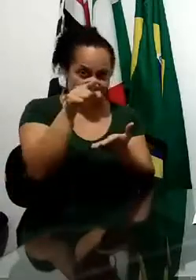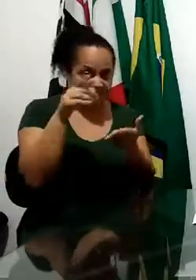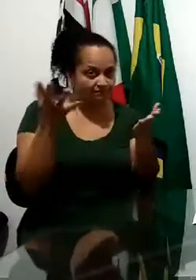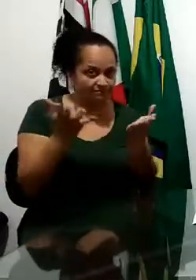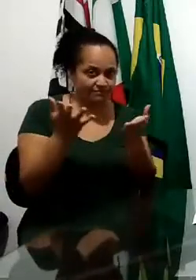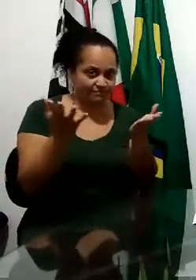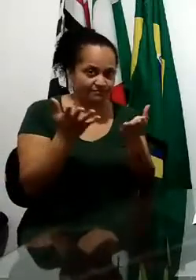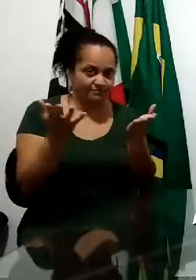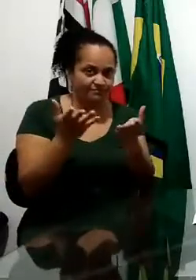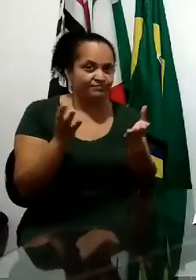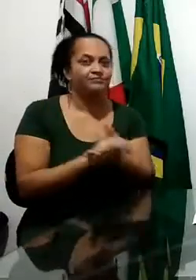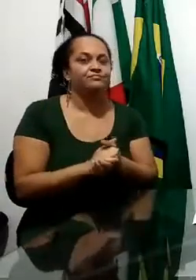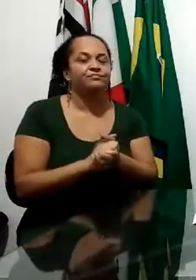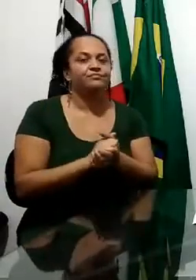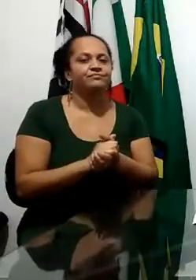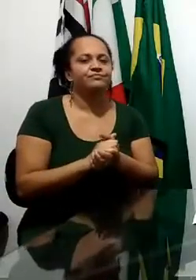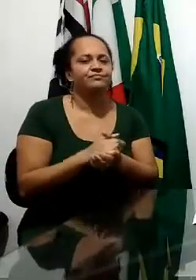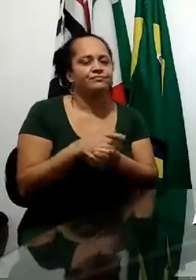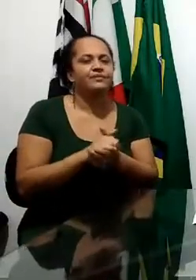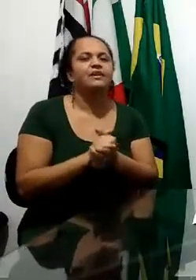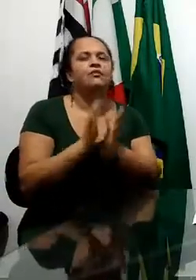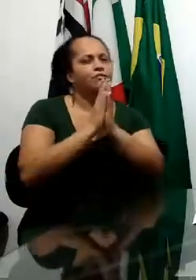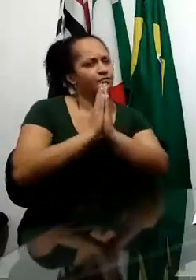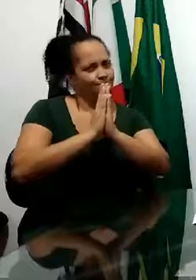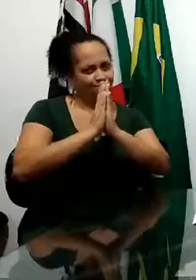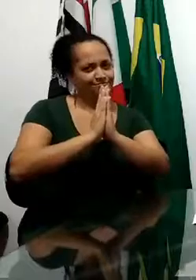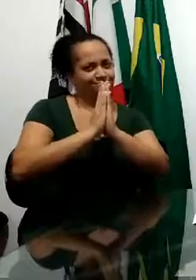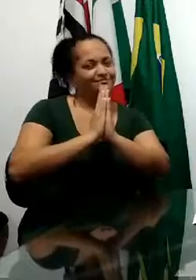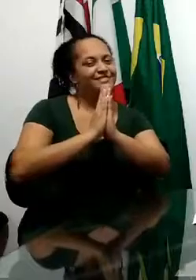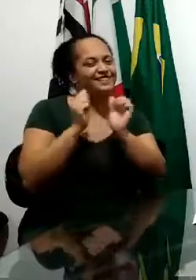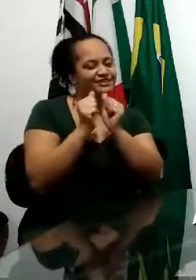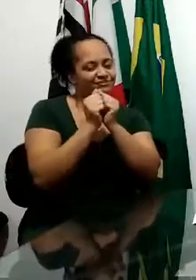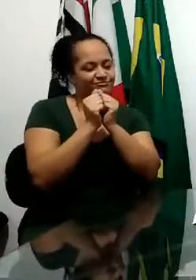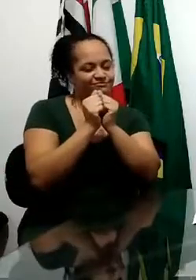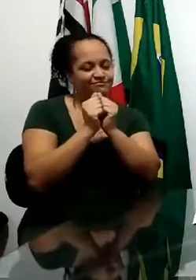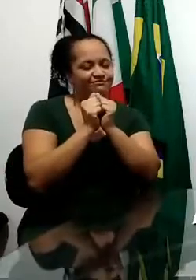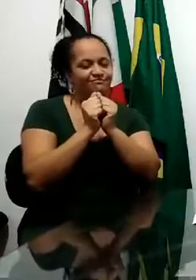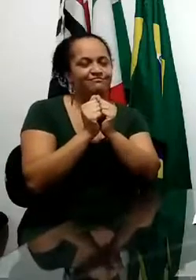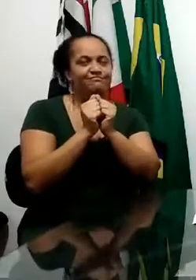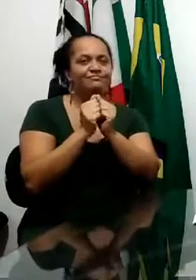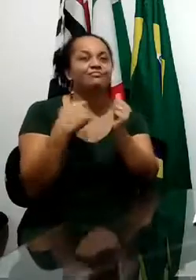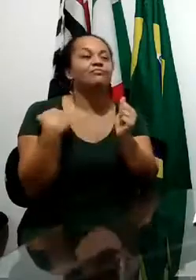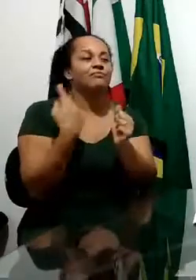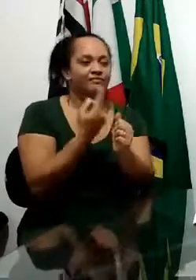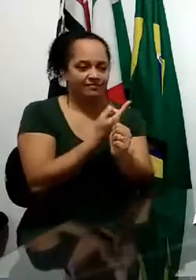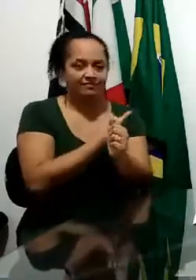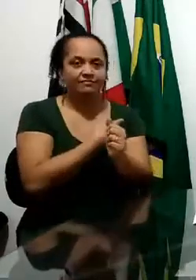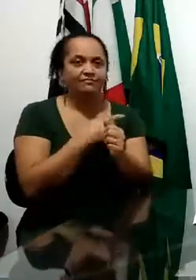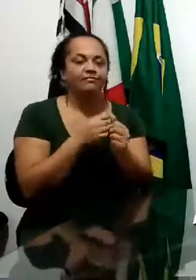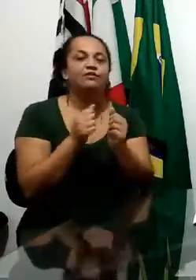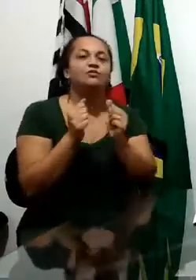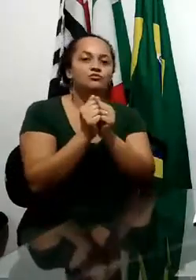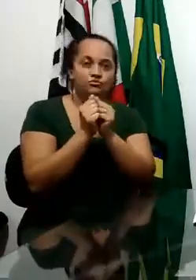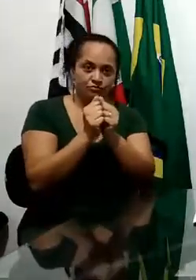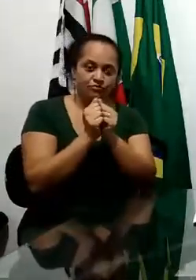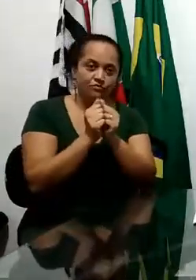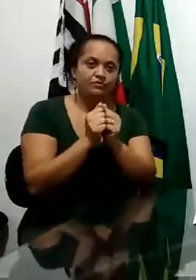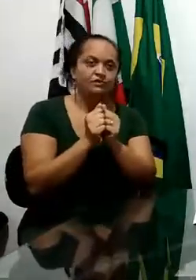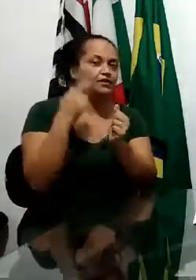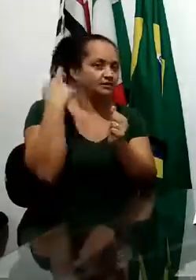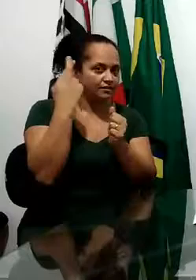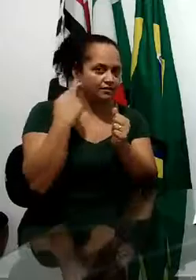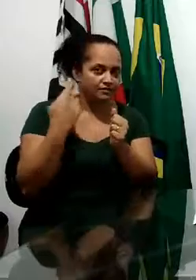momento a fechar seus olhos e vamos fazer uma oração. Estamos aqui com a irmã Regiane, né? A